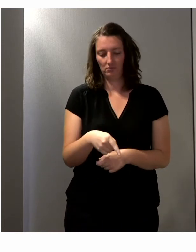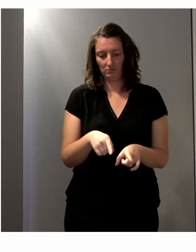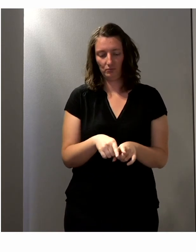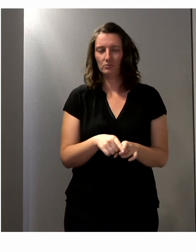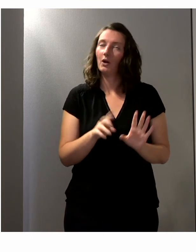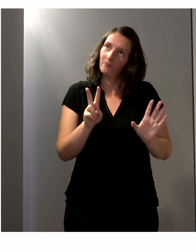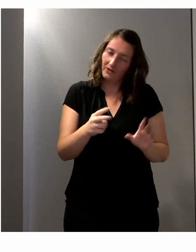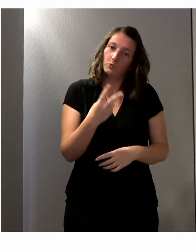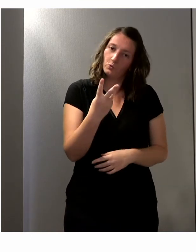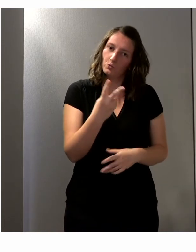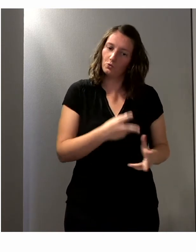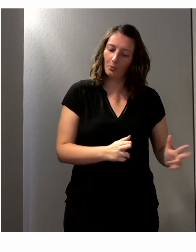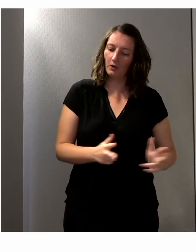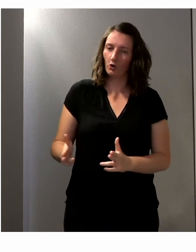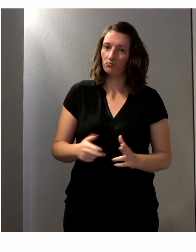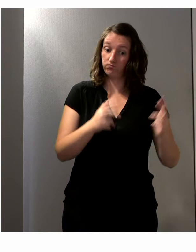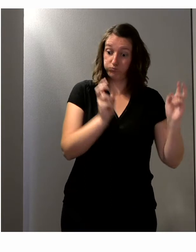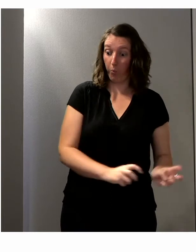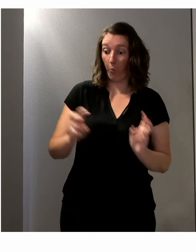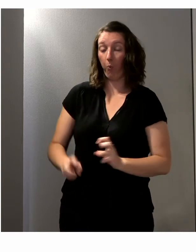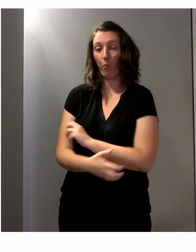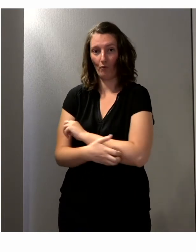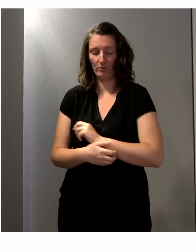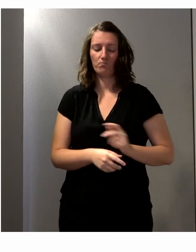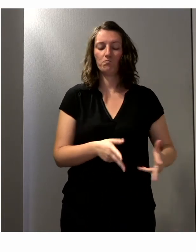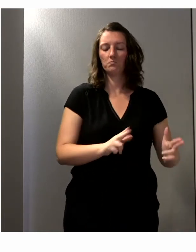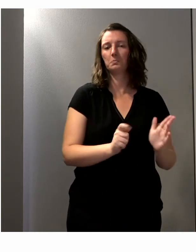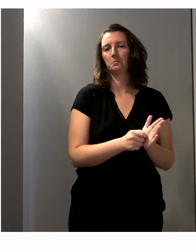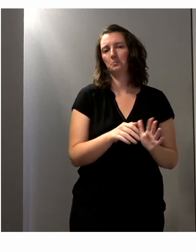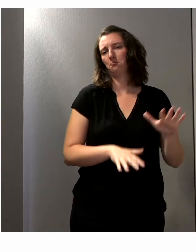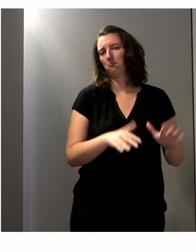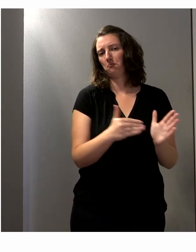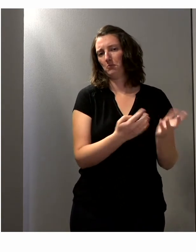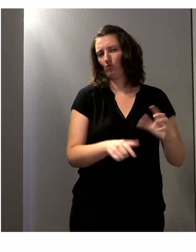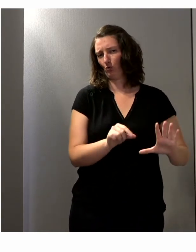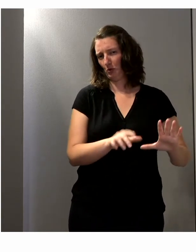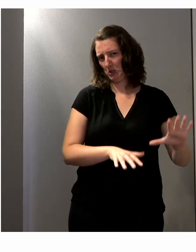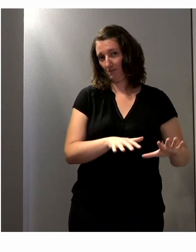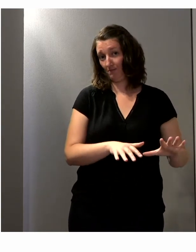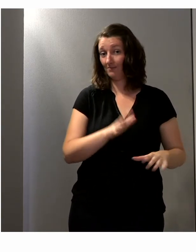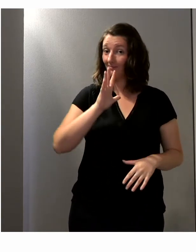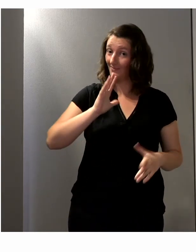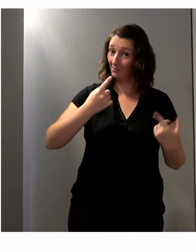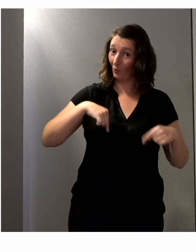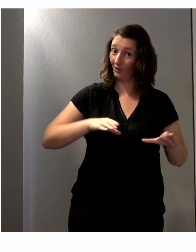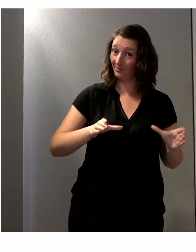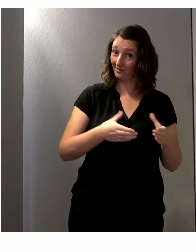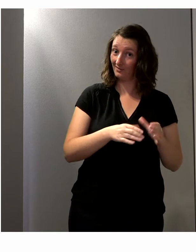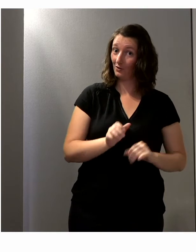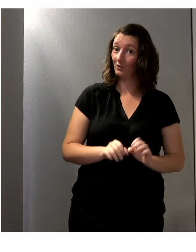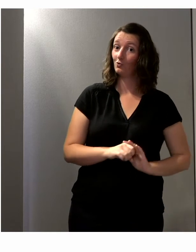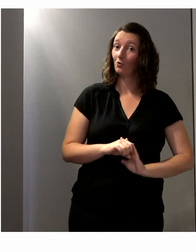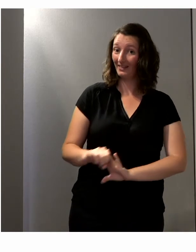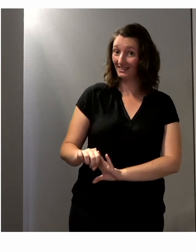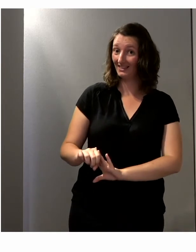la pauvreté. La période des années 70, avec un gouvernement de droite, comme vous le savez, notamment